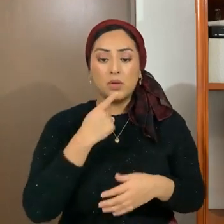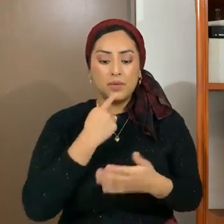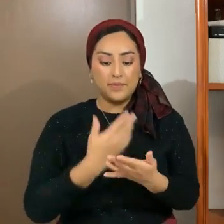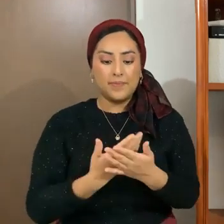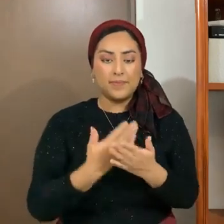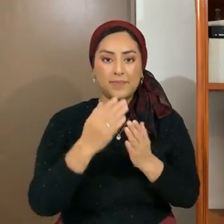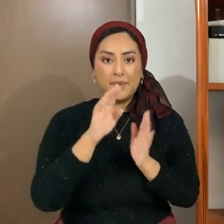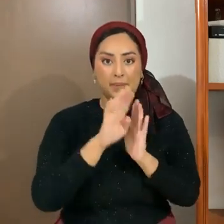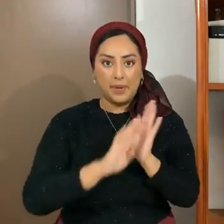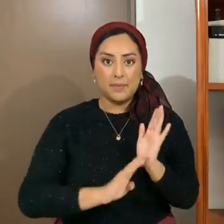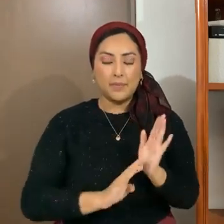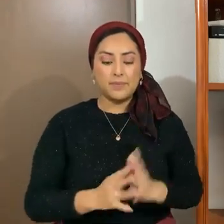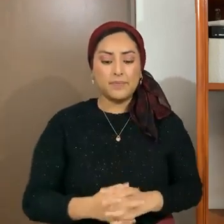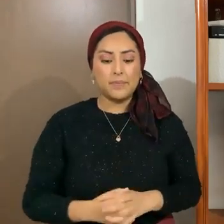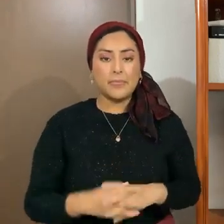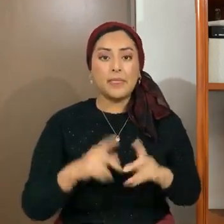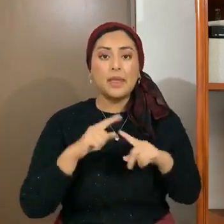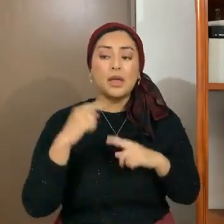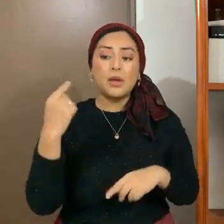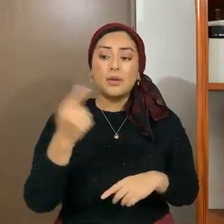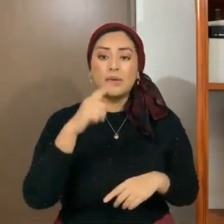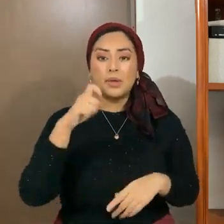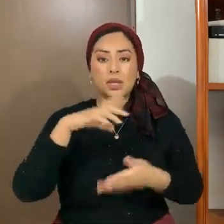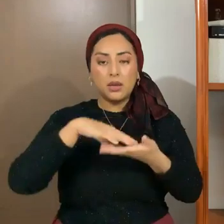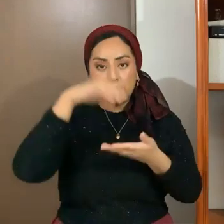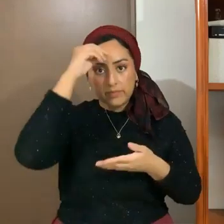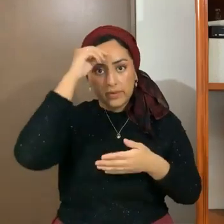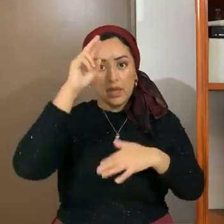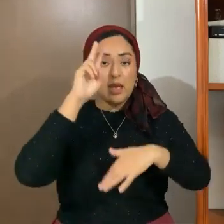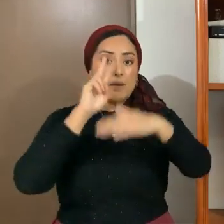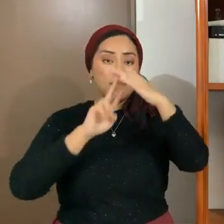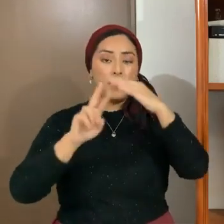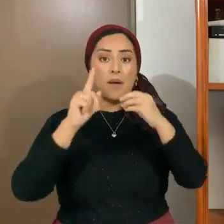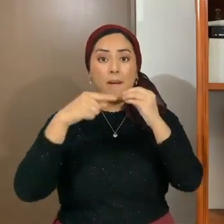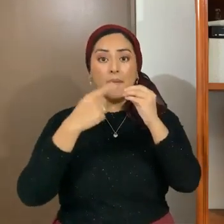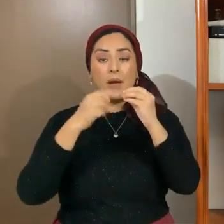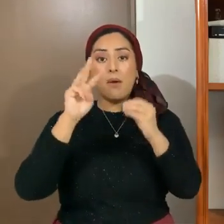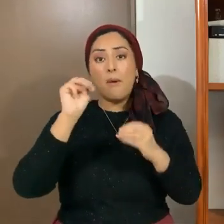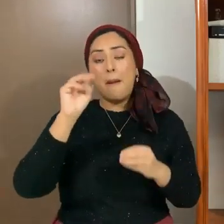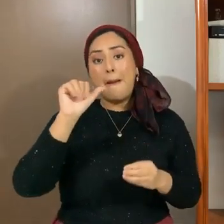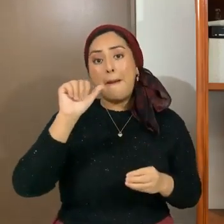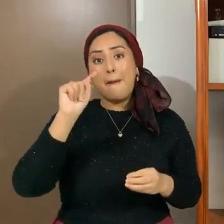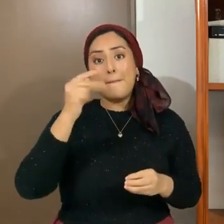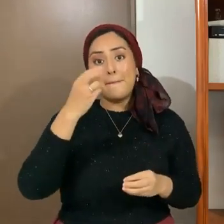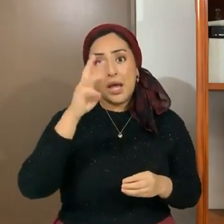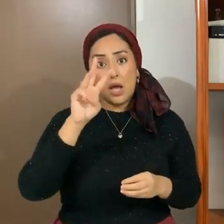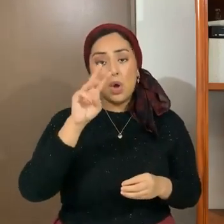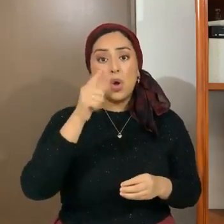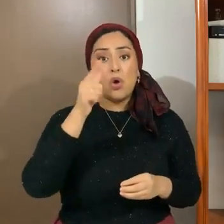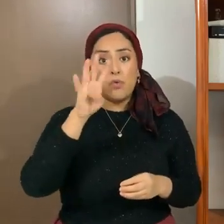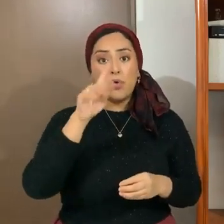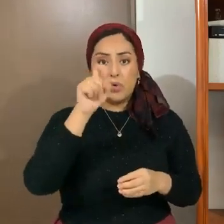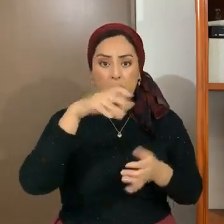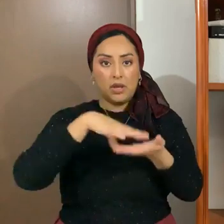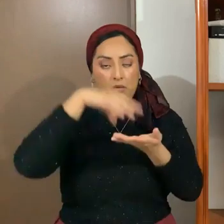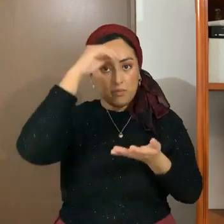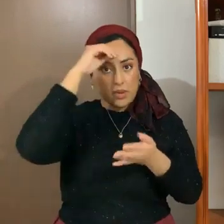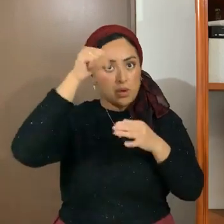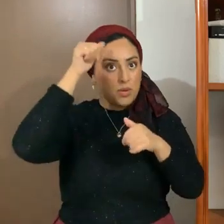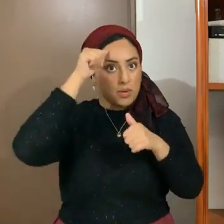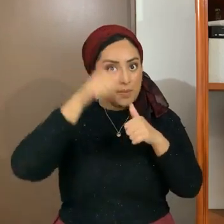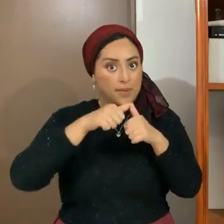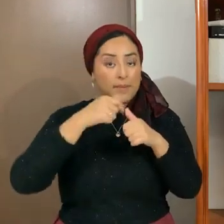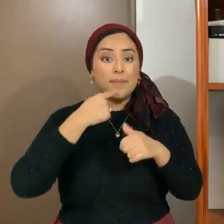libro de Daniel. Pero tenemos que conocer las profecías, por ejemplo, de Mateo 24. Y esa tú te la tienes que aprender.